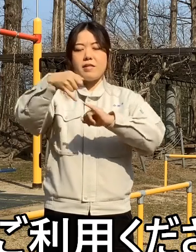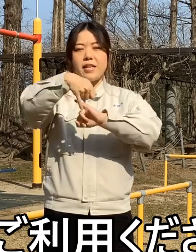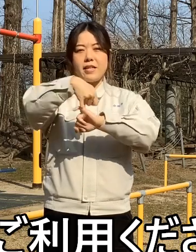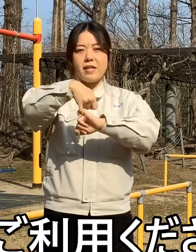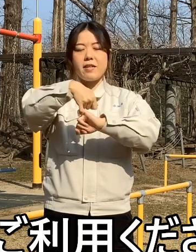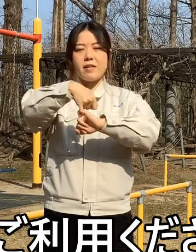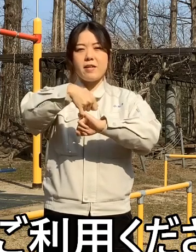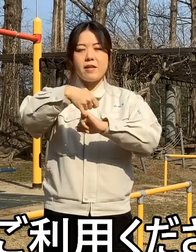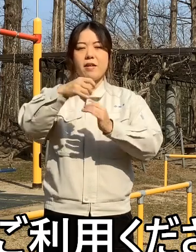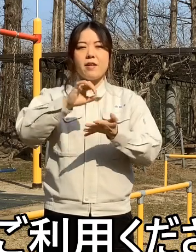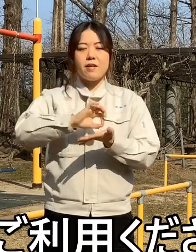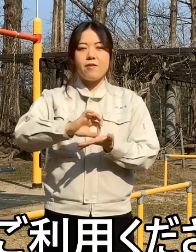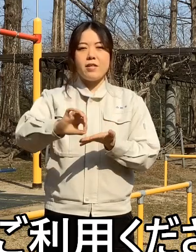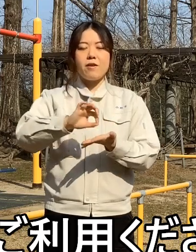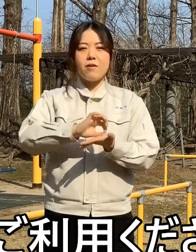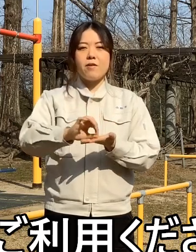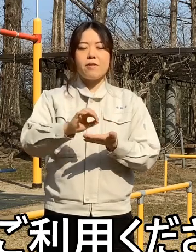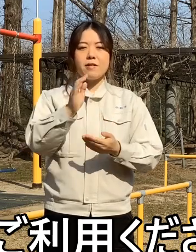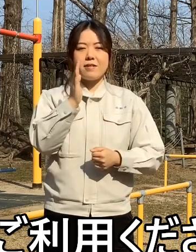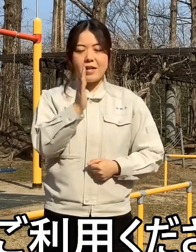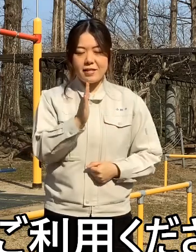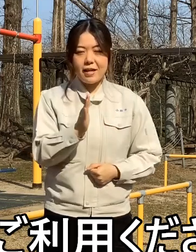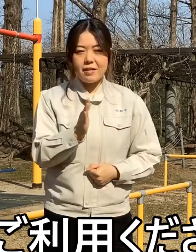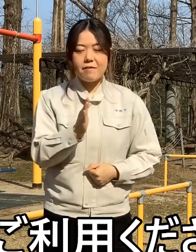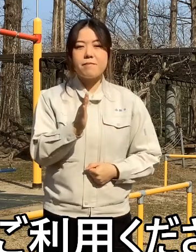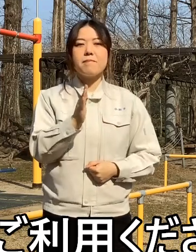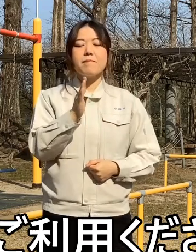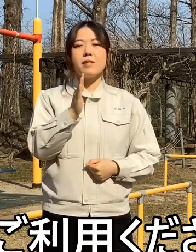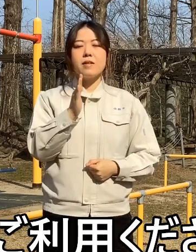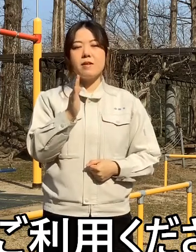ぜひご利用ください。